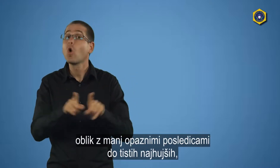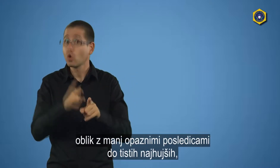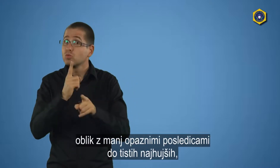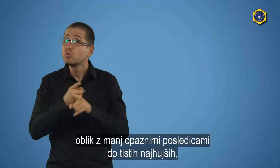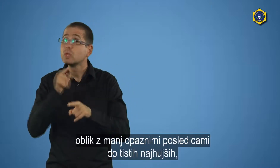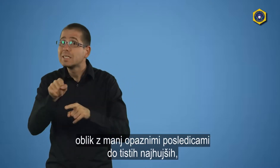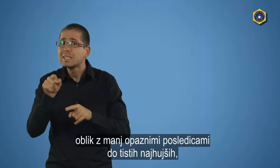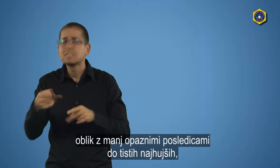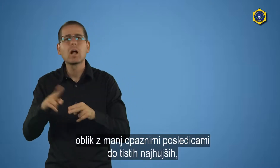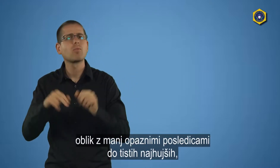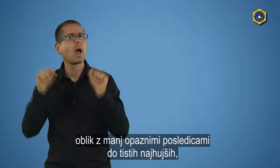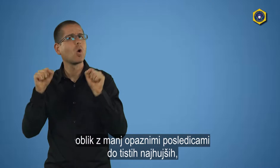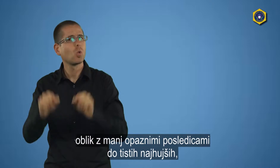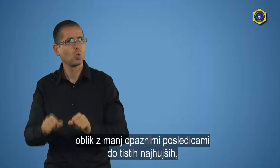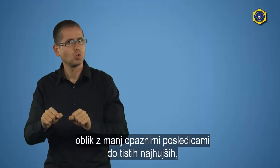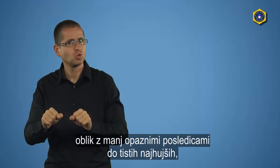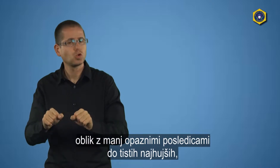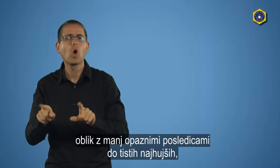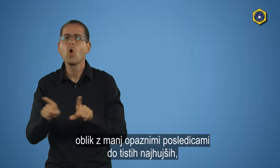kot so umori v družini.